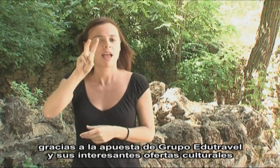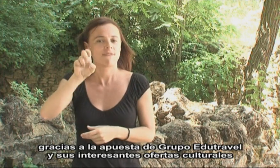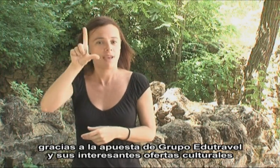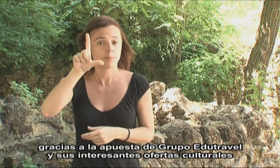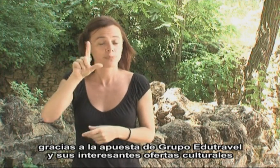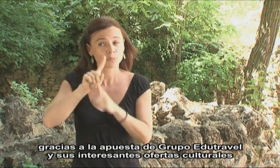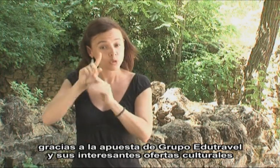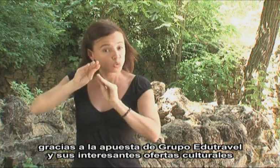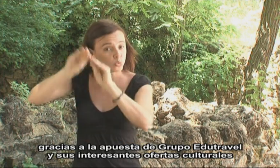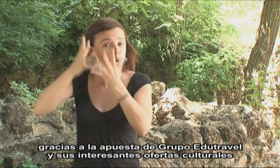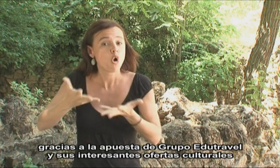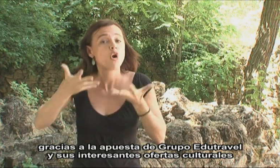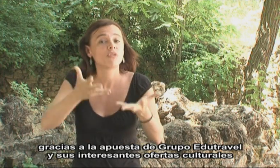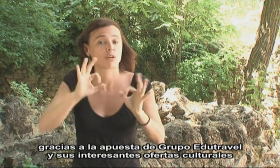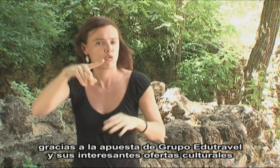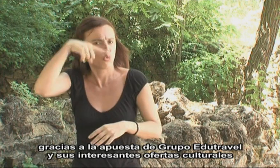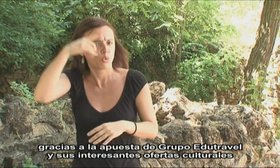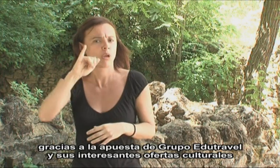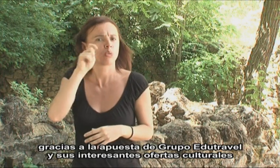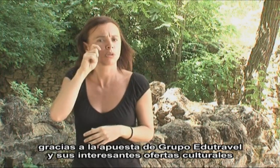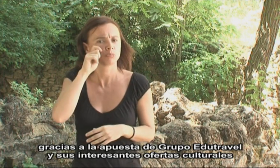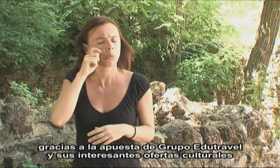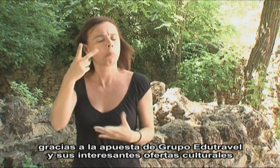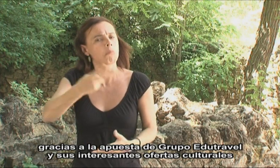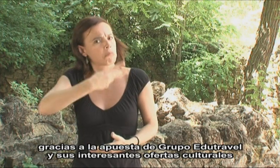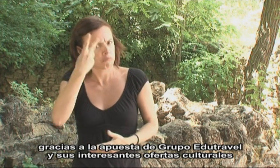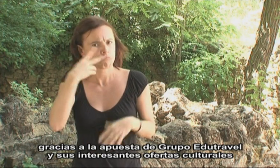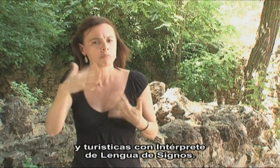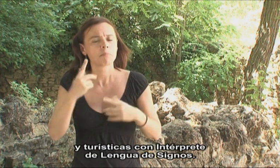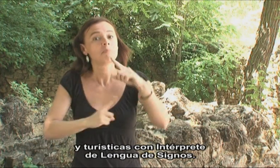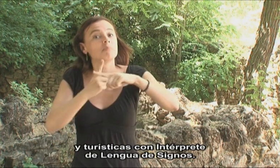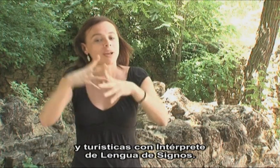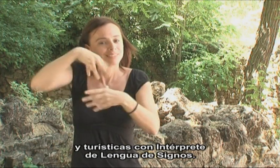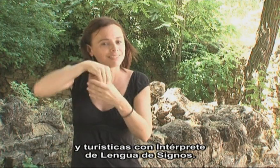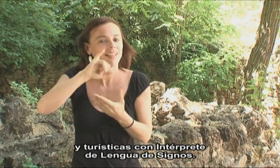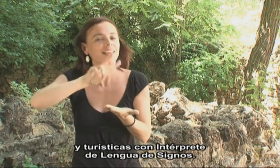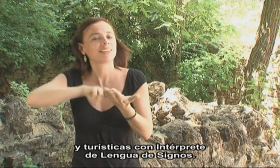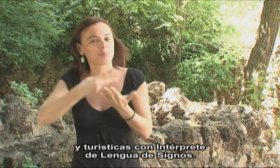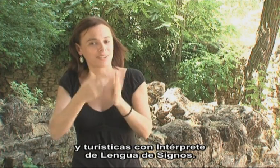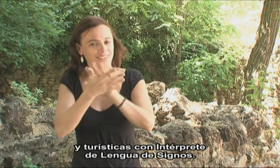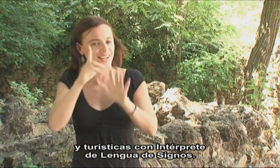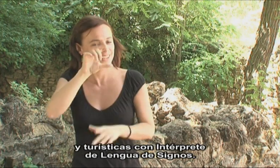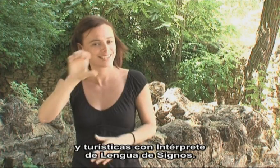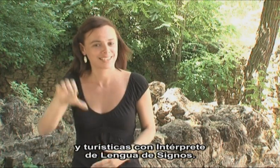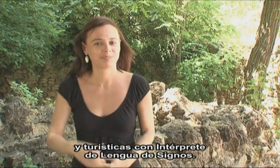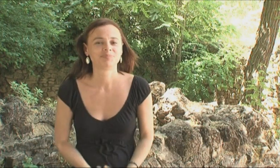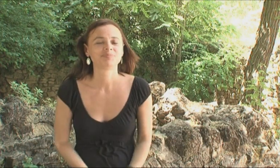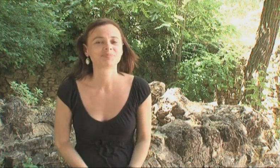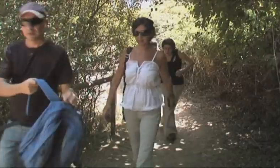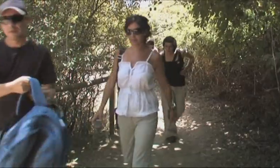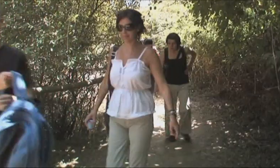EduTravel y sus interesantes ofertas culturales y turísticas con intérpretes de lengua de signos.